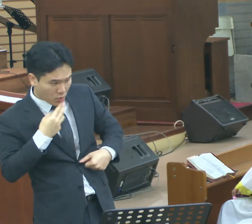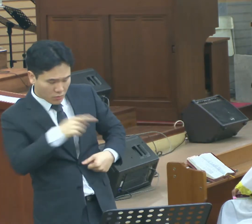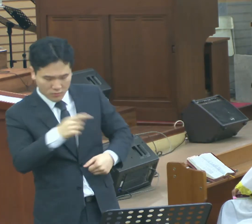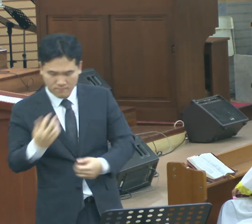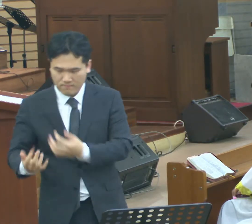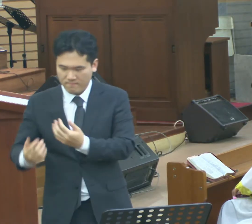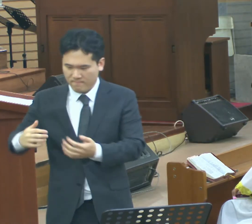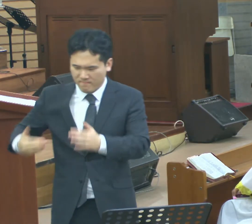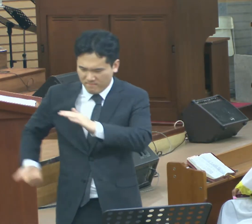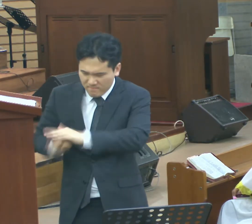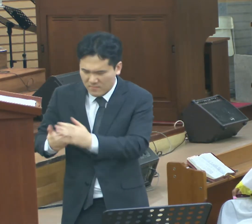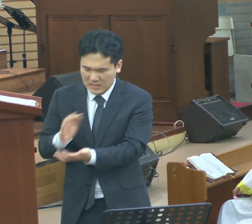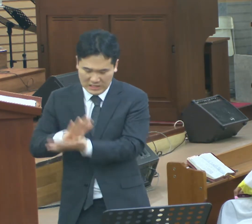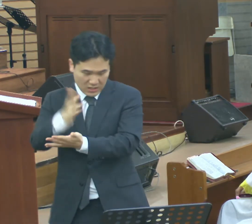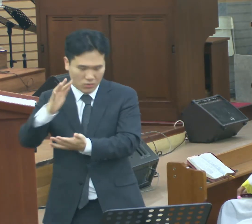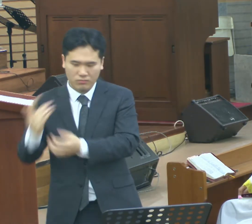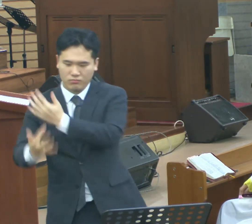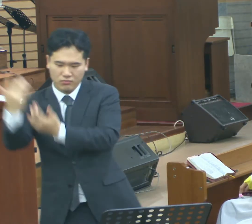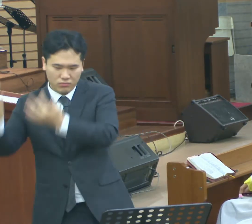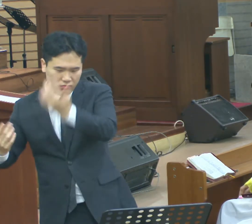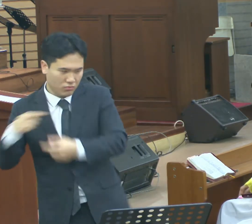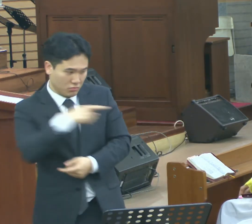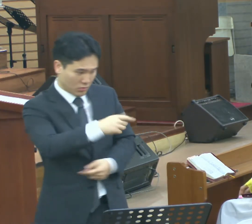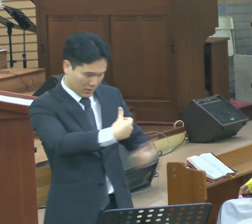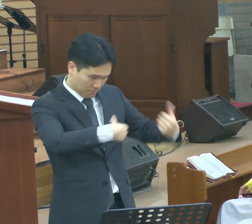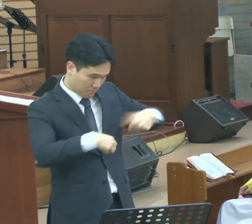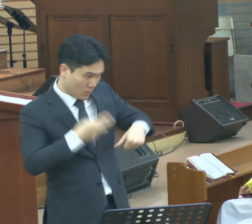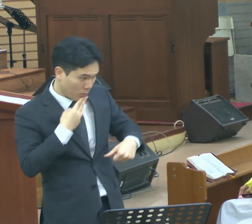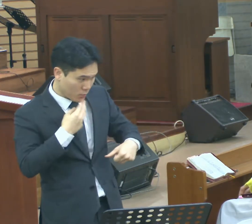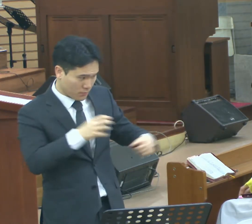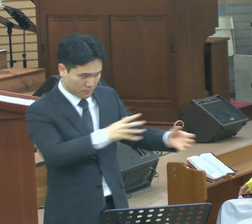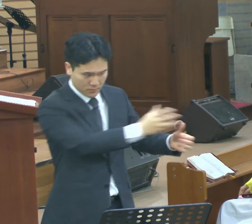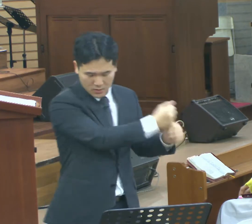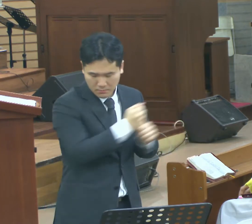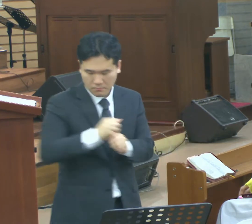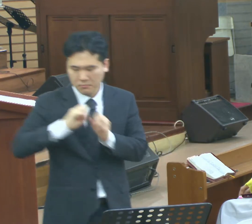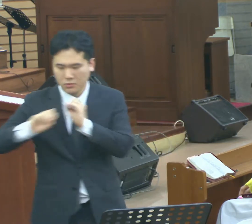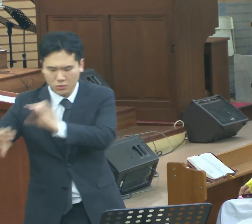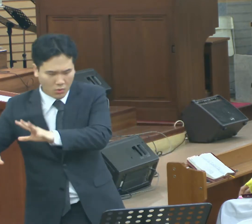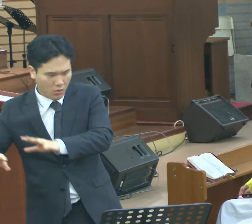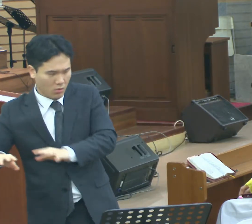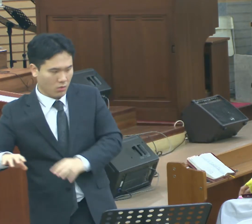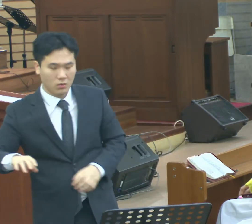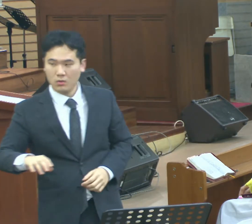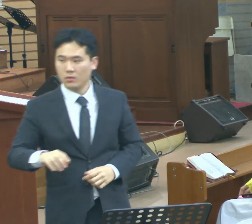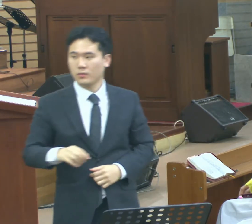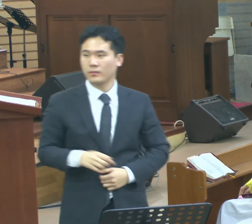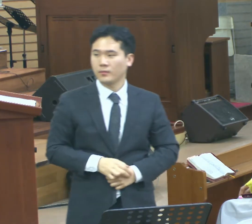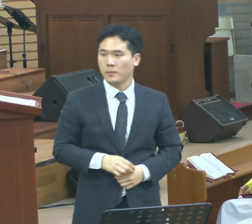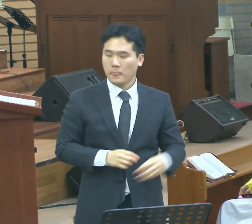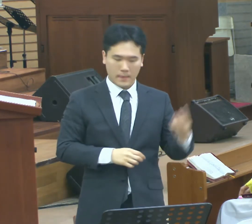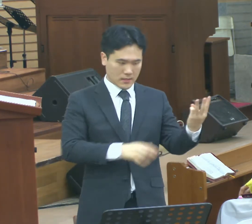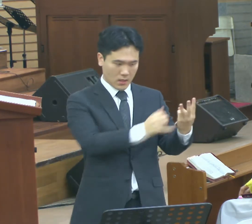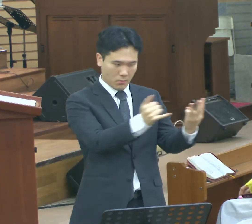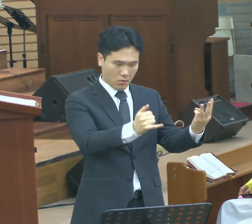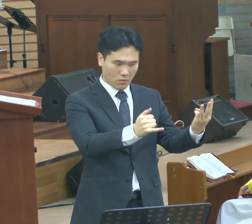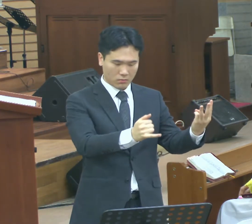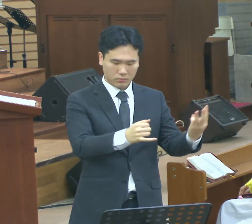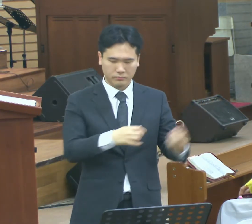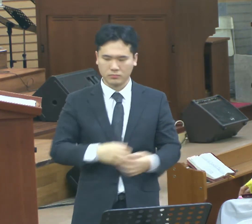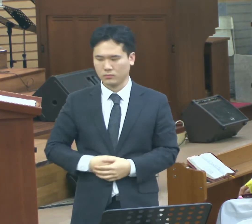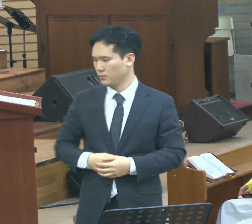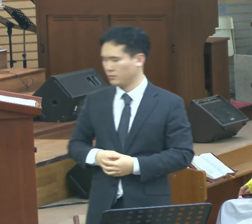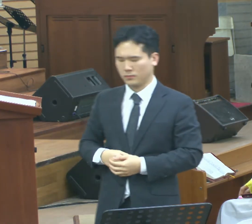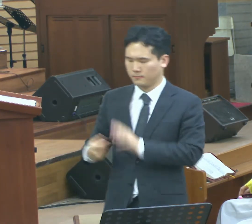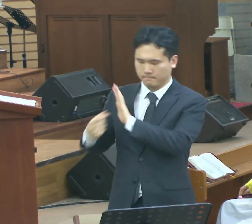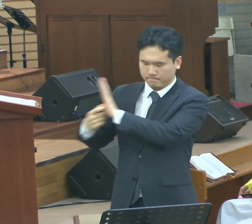던져라. 던졌더니 3명을 던졌는데 4명이 보여요. 그리고 그 뜨거운 데서 하나님의 도움으로 나오는